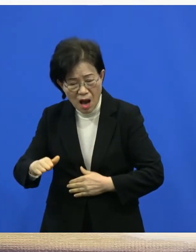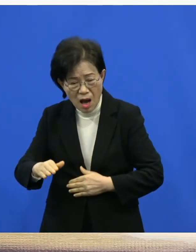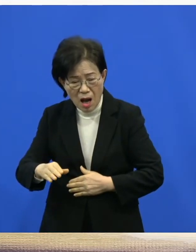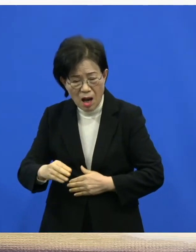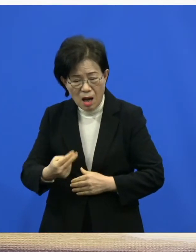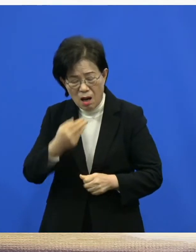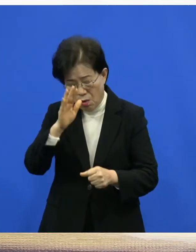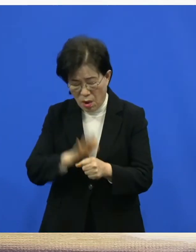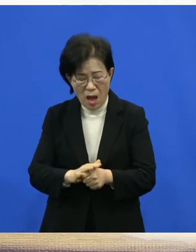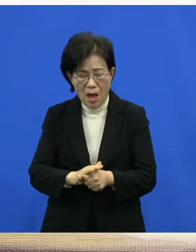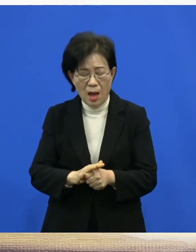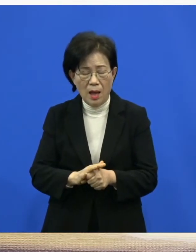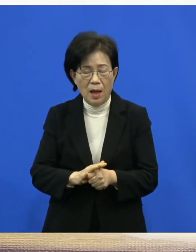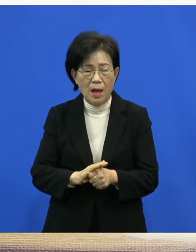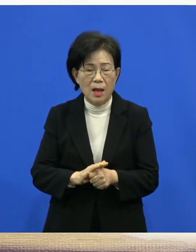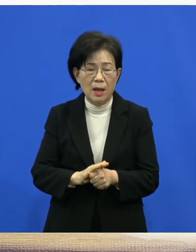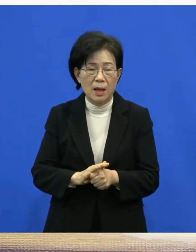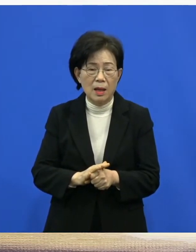안 돼.